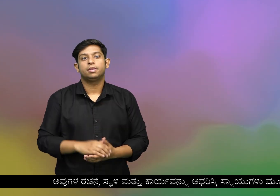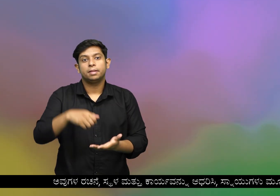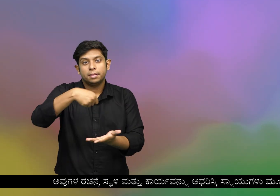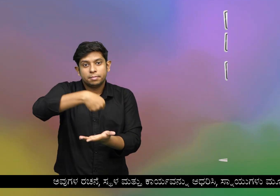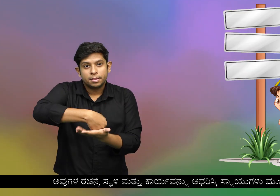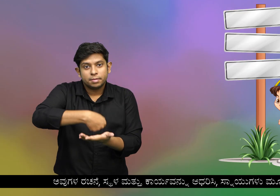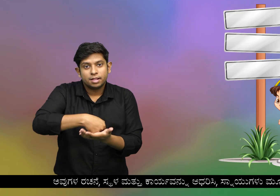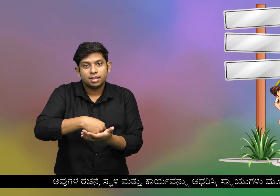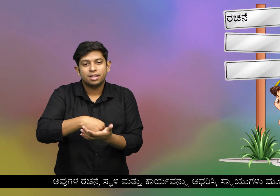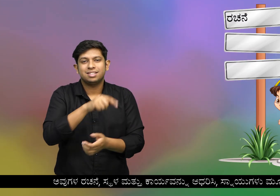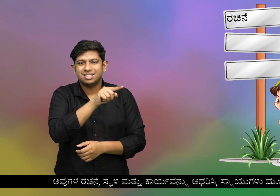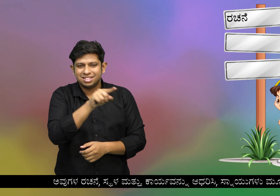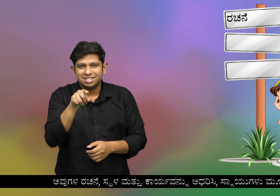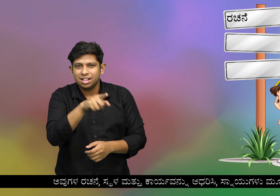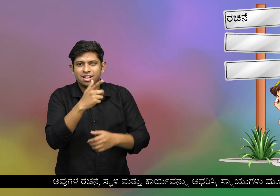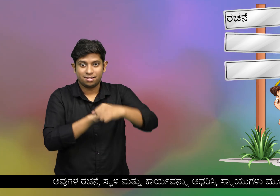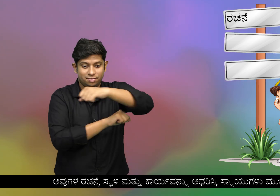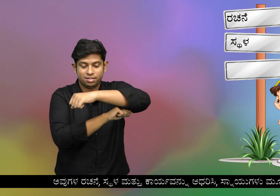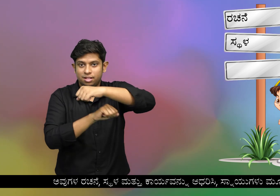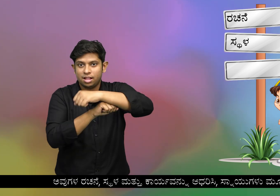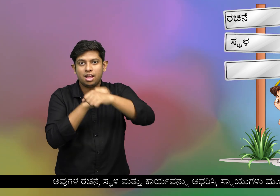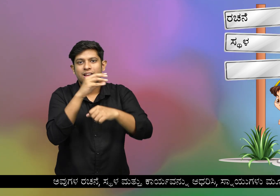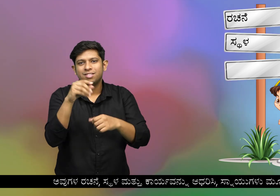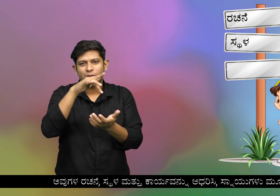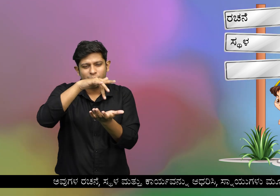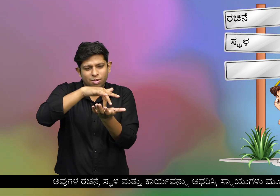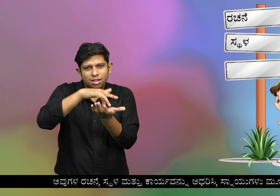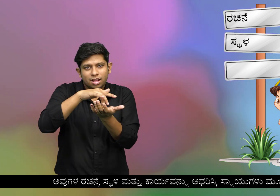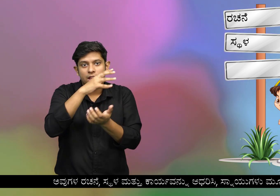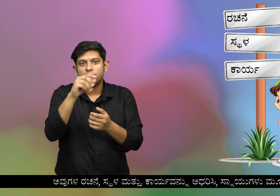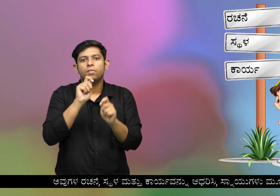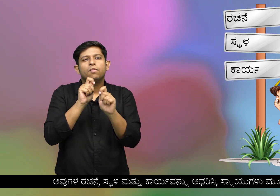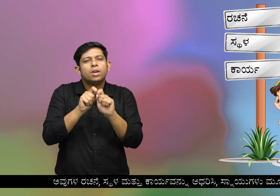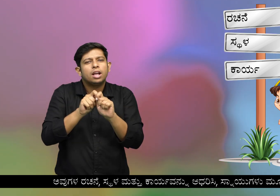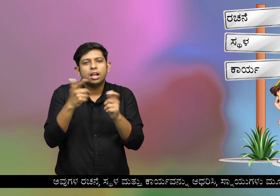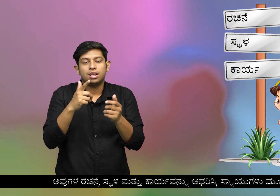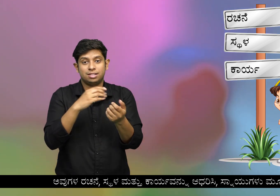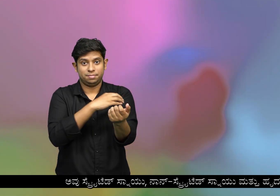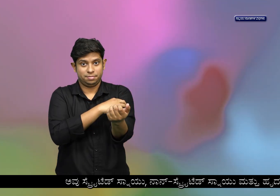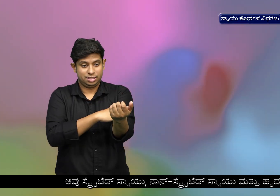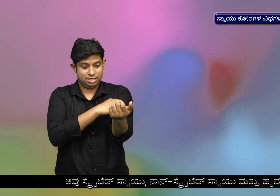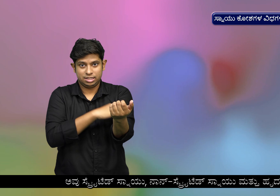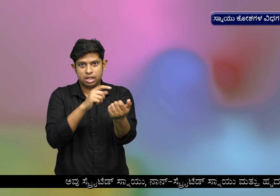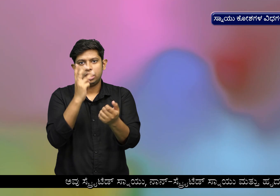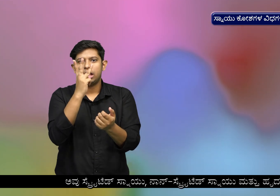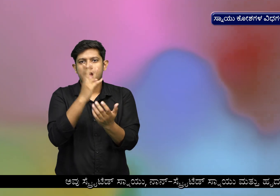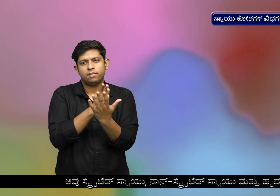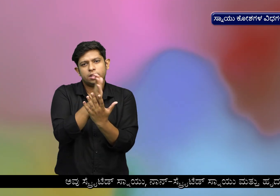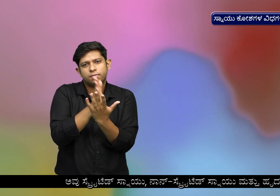ಅವುಗಳ ರಚನೆ, ಸ್ಥಳ ಮತ್ತು ಕಾರ್ಯವನ್ನು ಆಧರಿಸಿ ಸ್ನಾಯುಗಳು 3 ವಿಧಗಳಾಗಿವೆ. ಅವು ಟೈಟೆಡ್ ಸ್ನಾಯು,